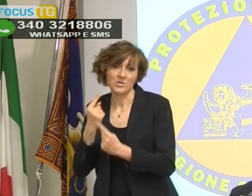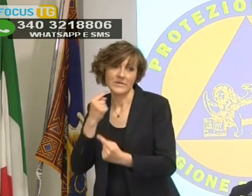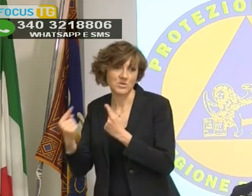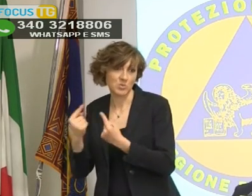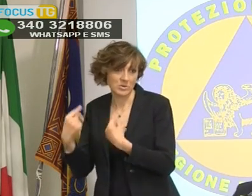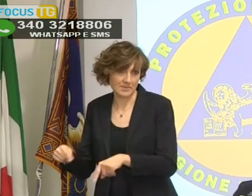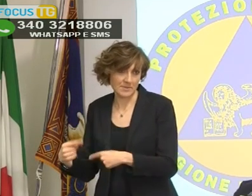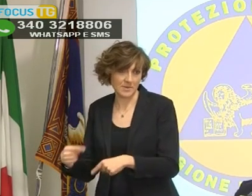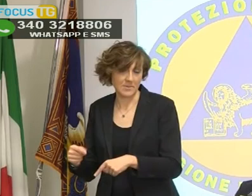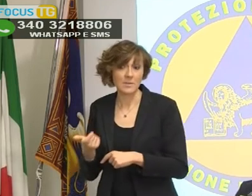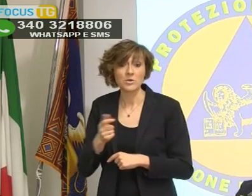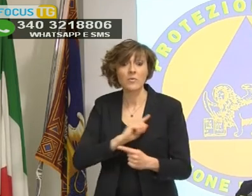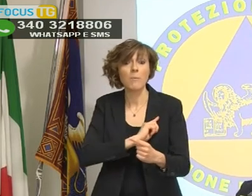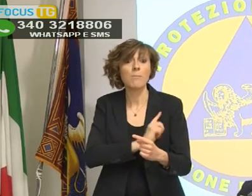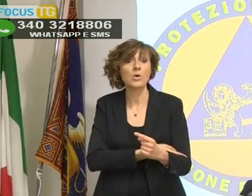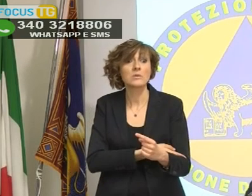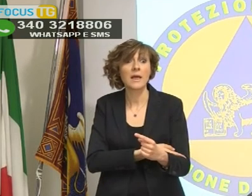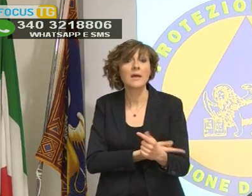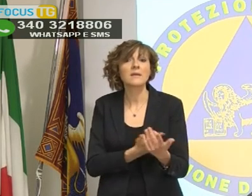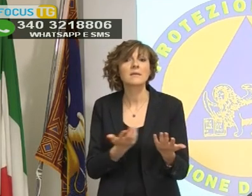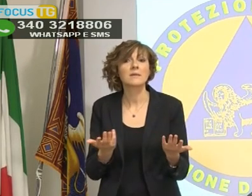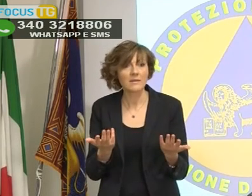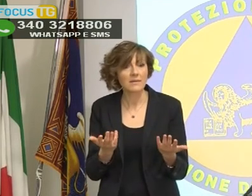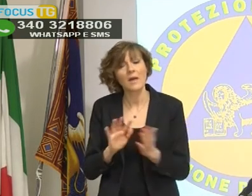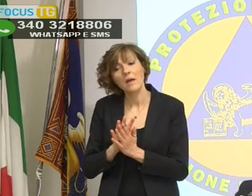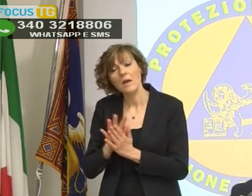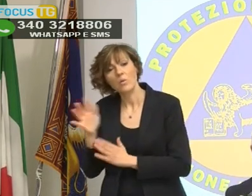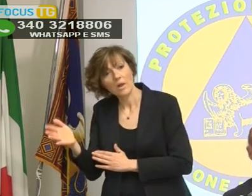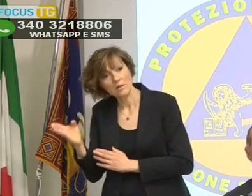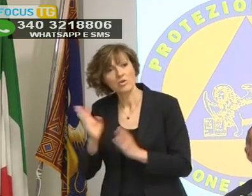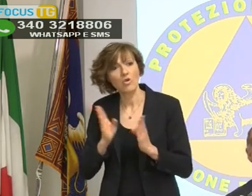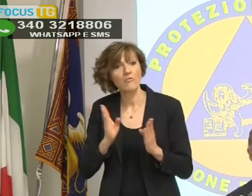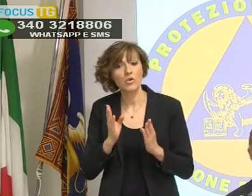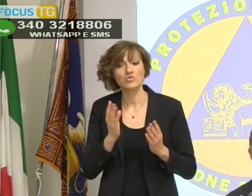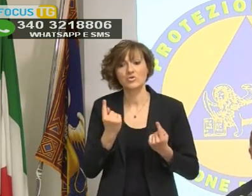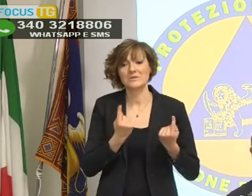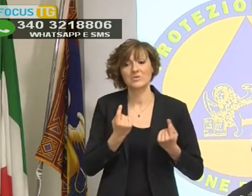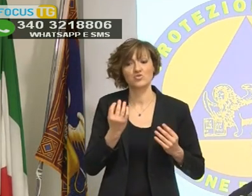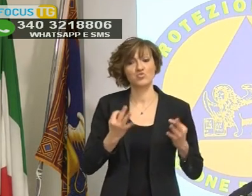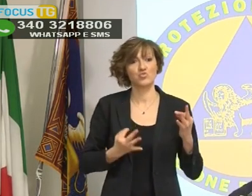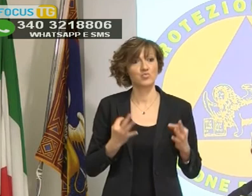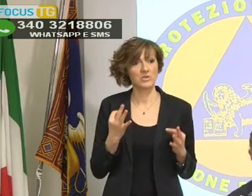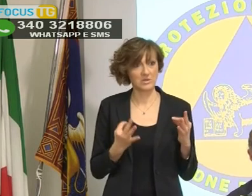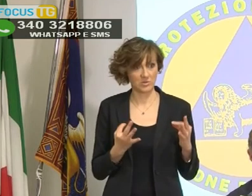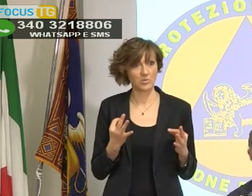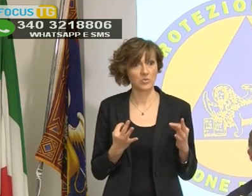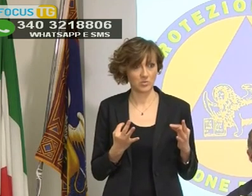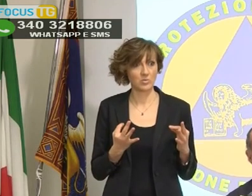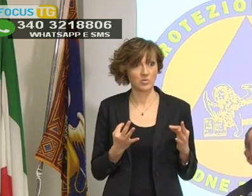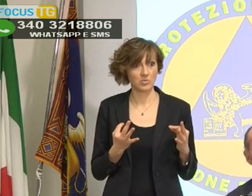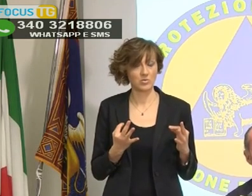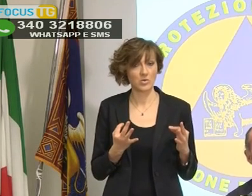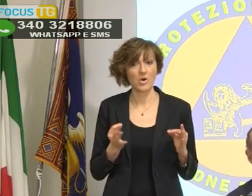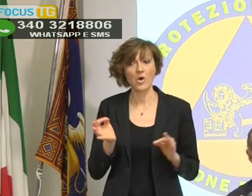anche perché i poteri sono un'altra roba rispetto allo status giuridico e a quello che, come si può